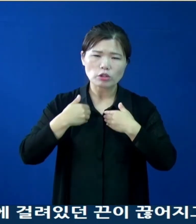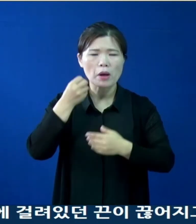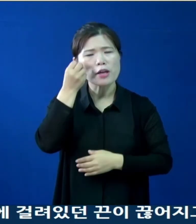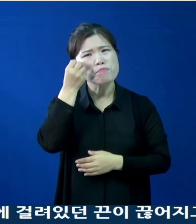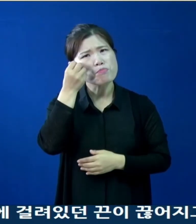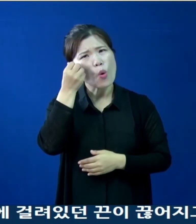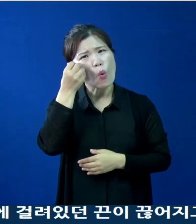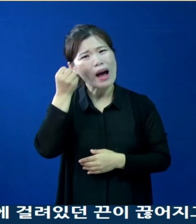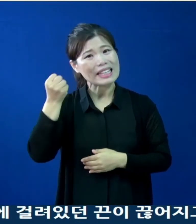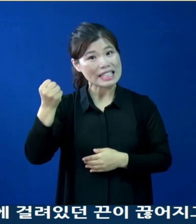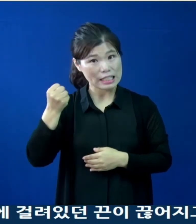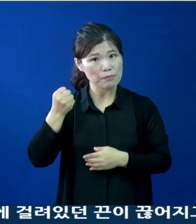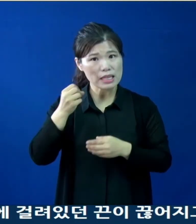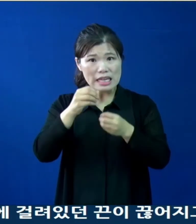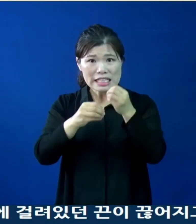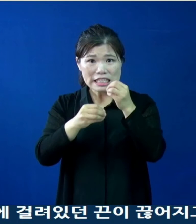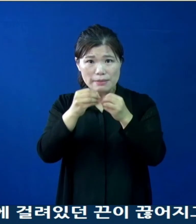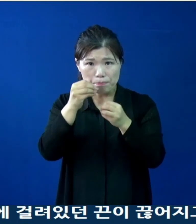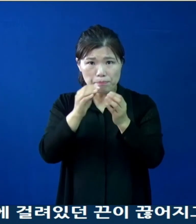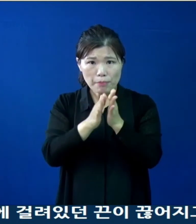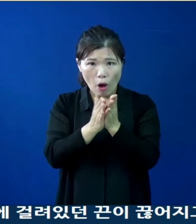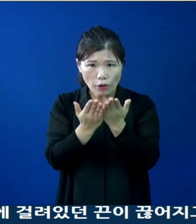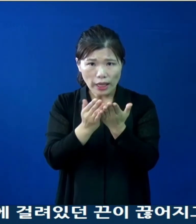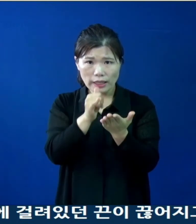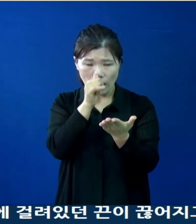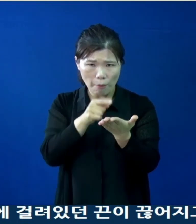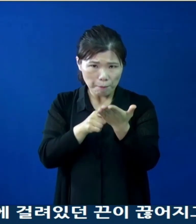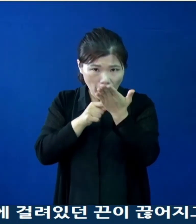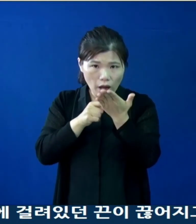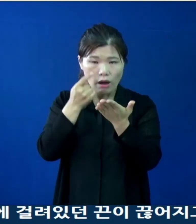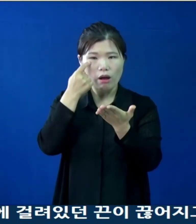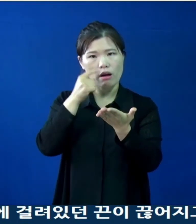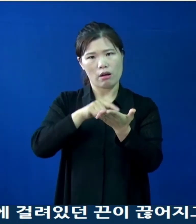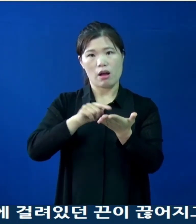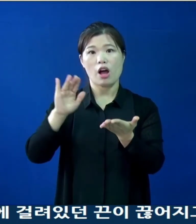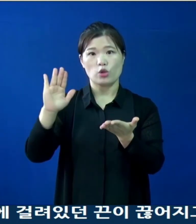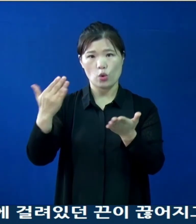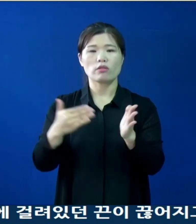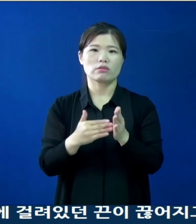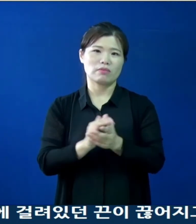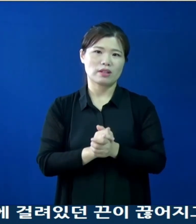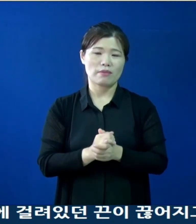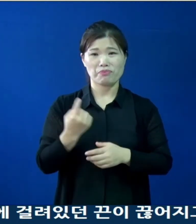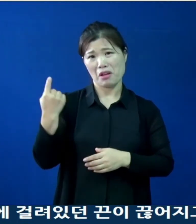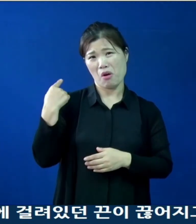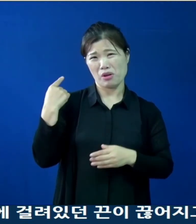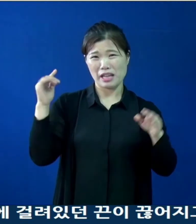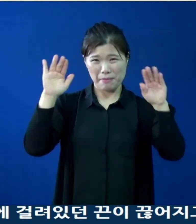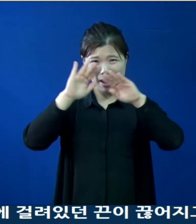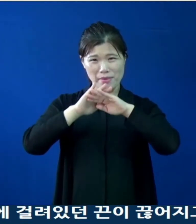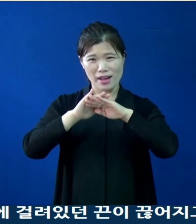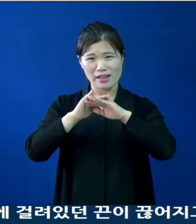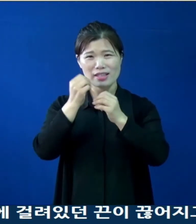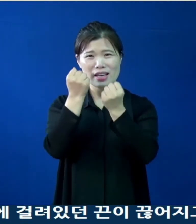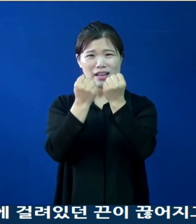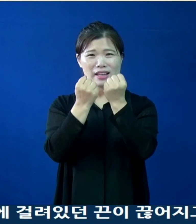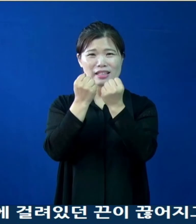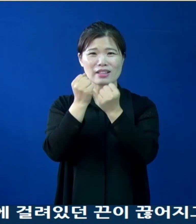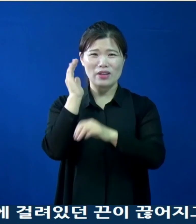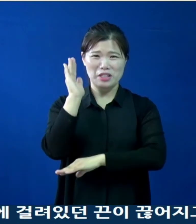이 시편에 있다는 사실을 발견했는데, 어제 저녁에 설교를